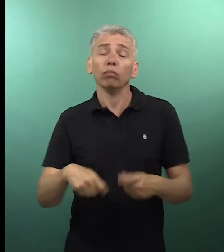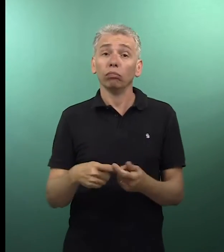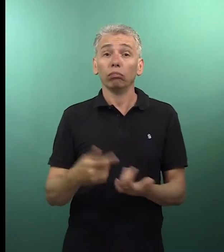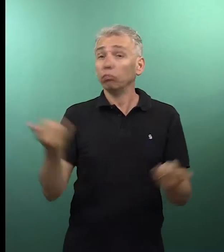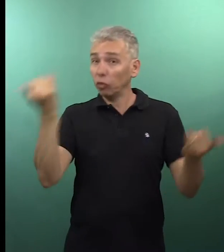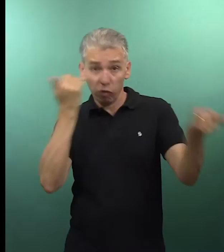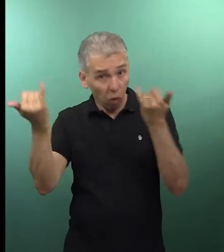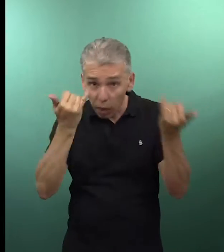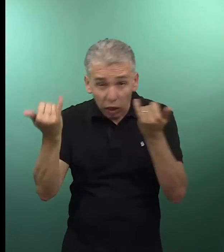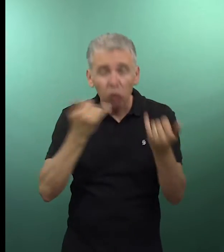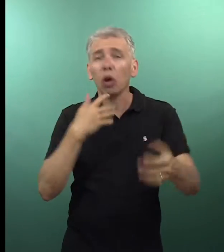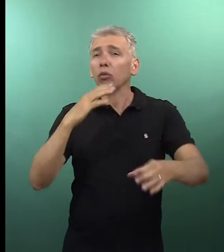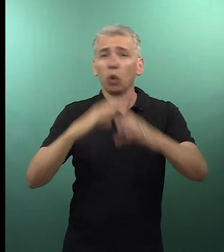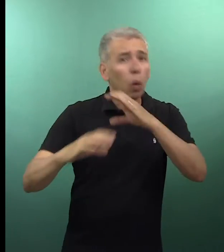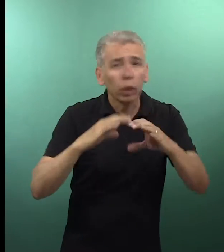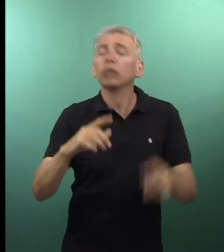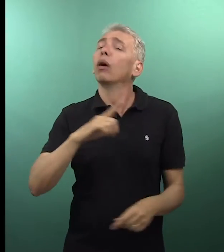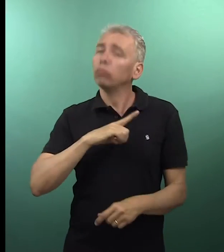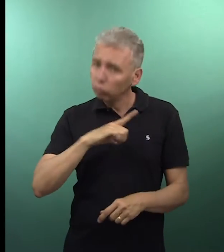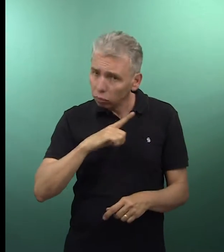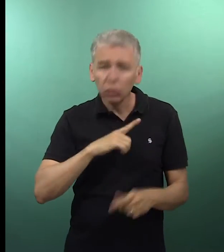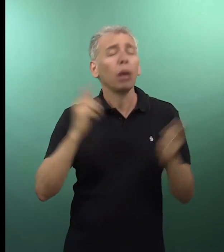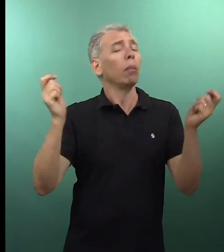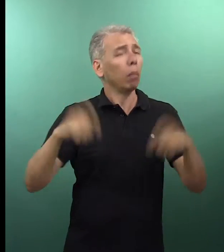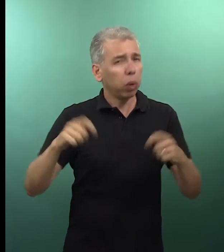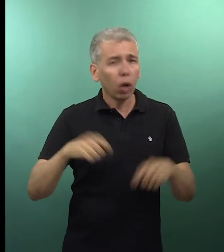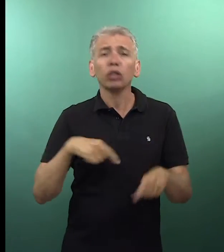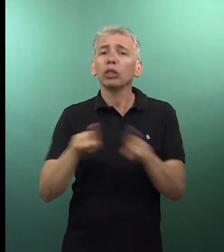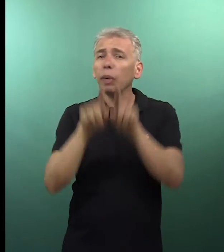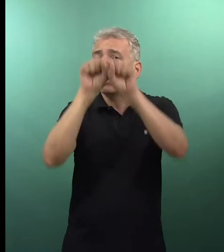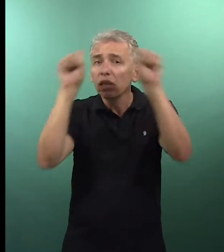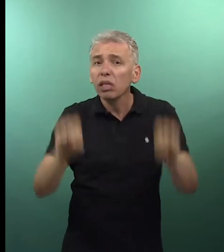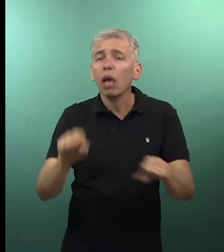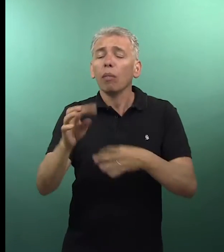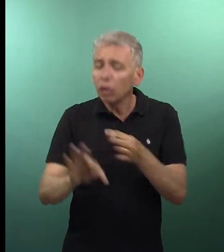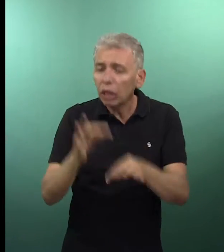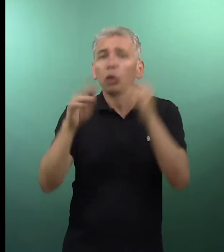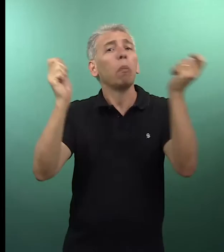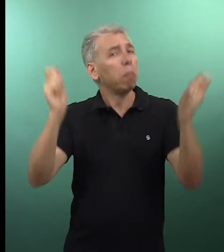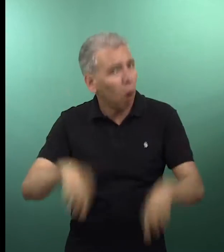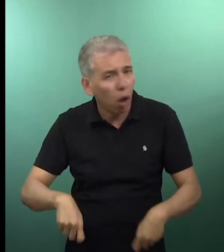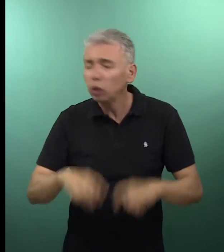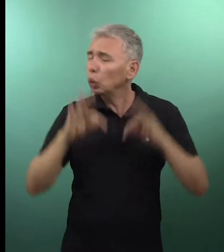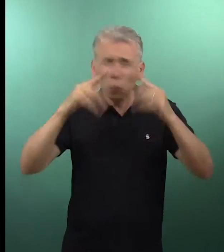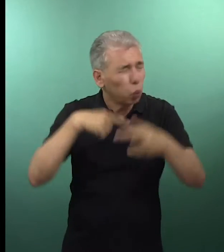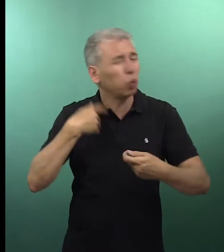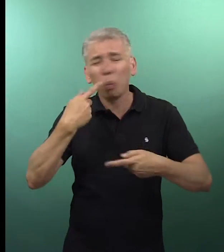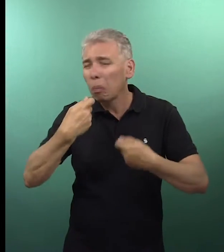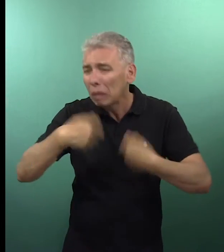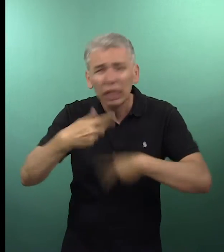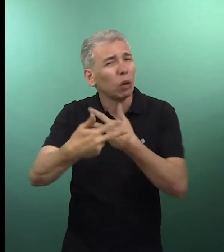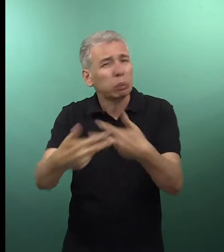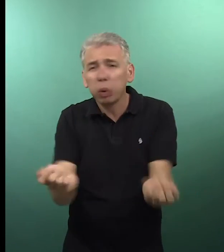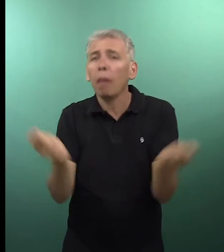atendimento especializado ato de atender uma pessoa com deficiência de maneira compreensível sendo realizado de